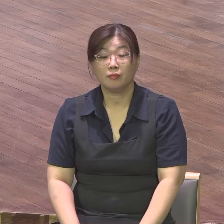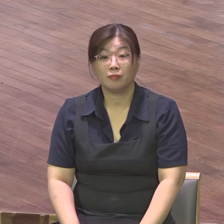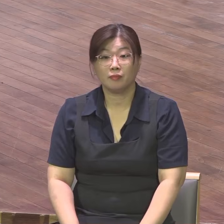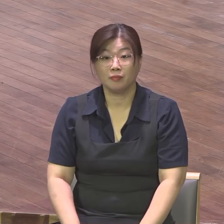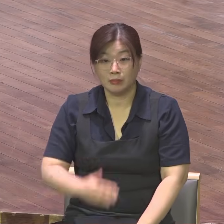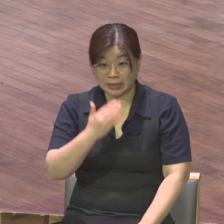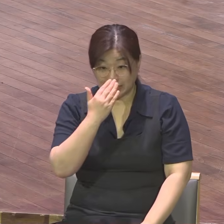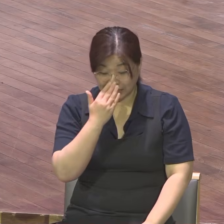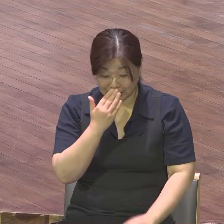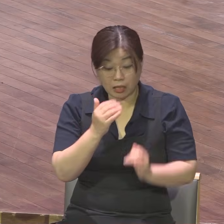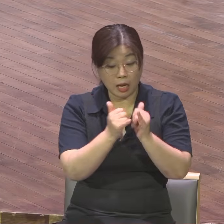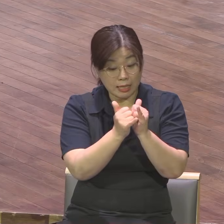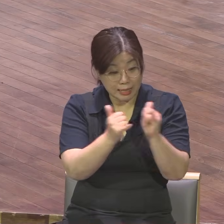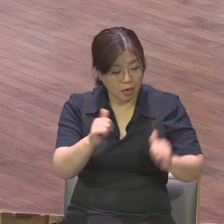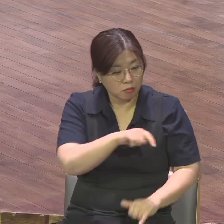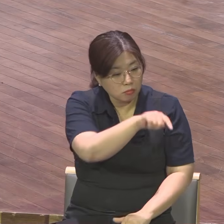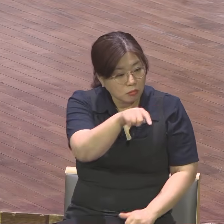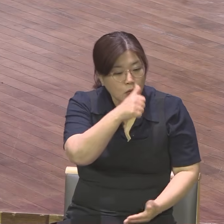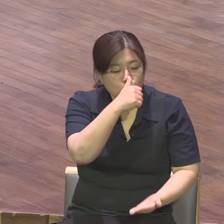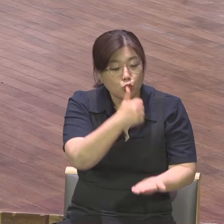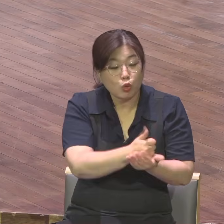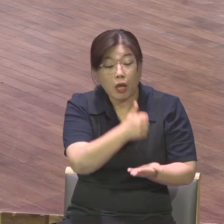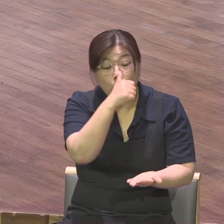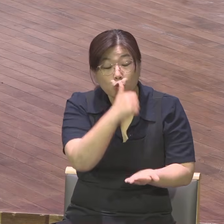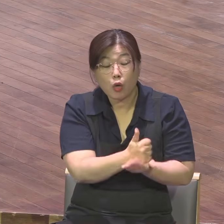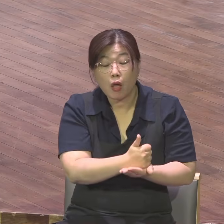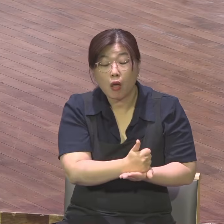이스라엘 백성들이 저지른 범죄가 뭡니까?